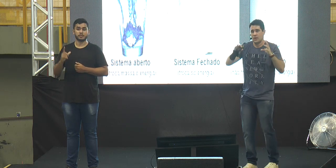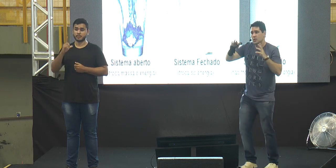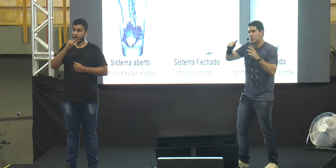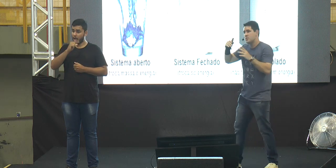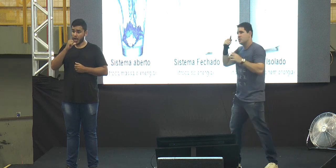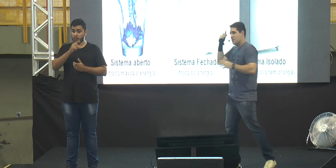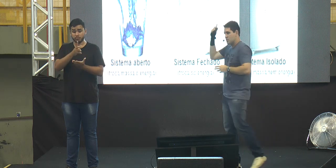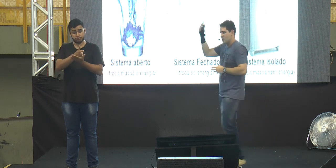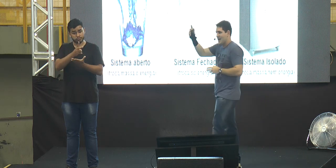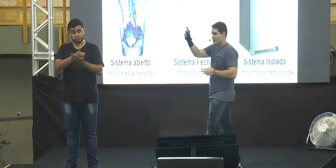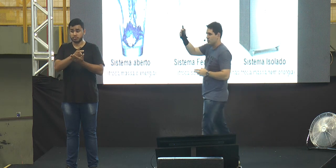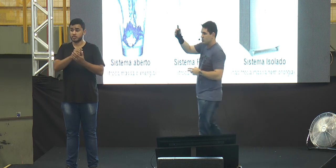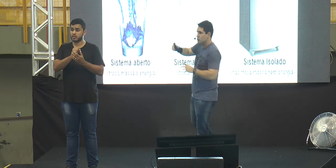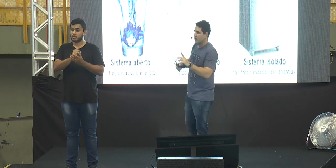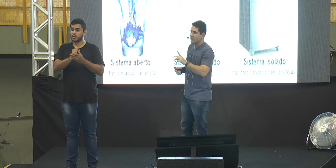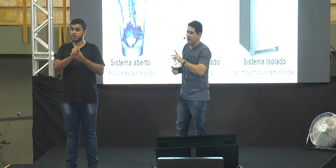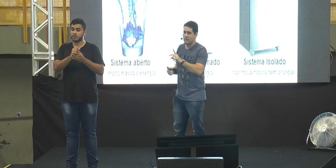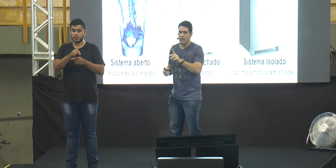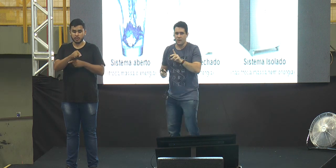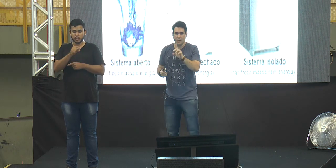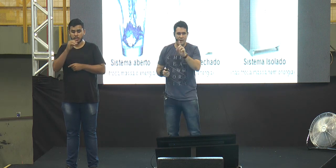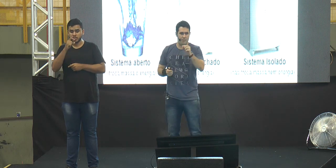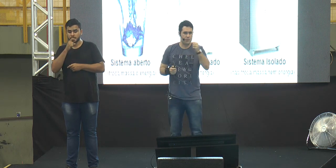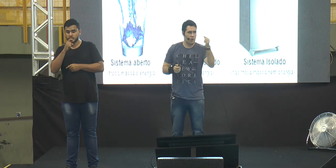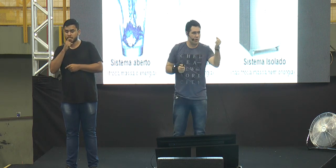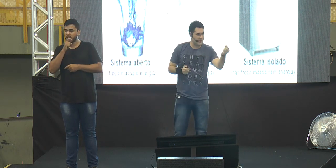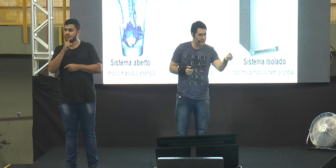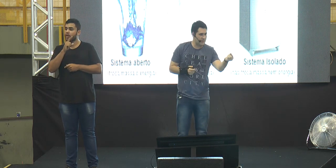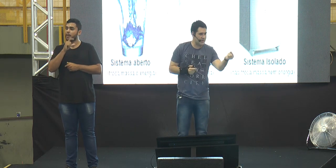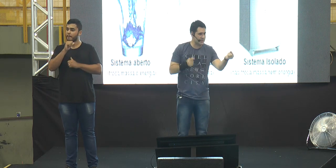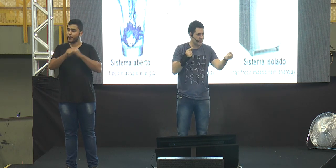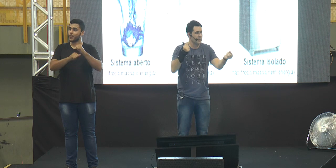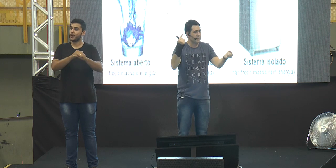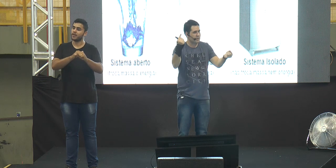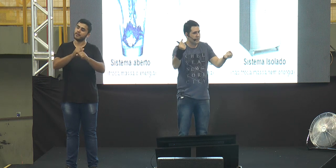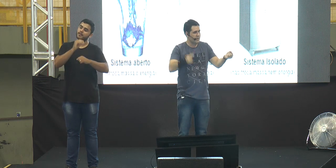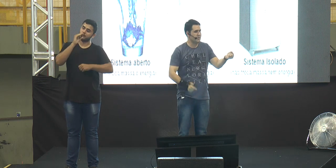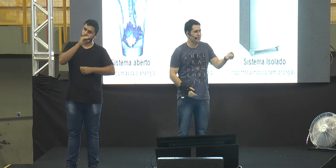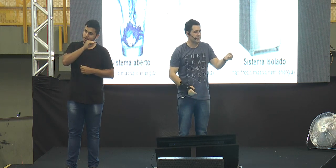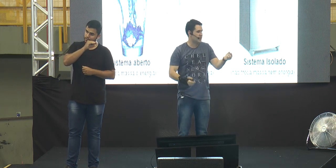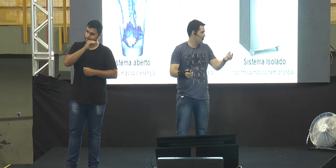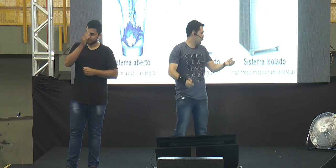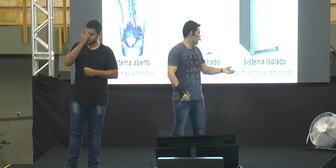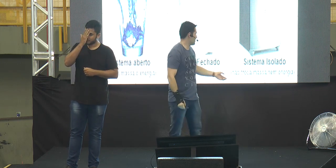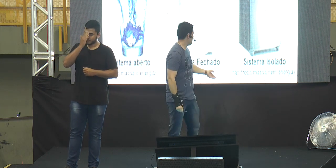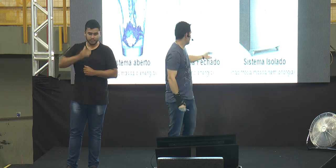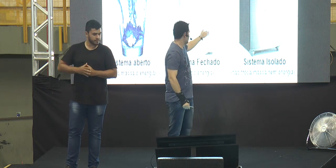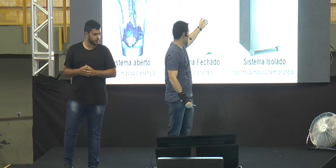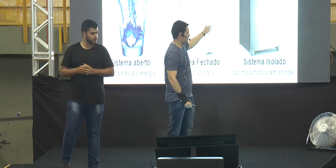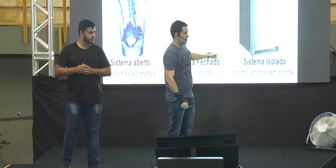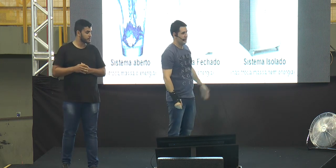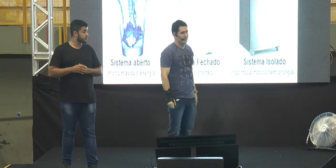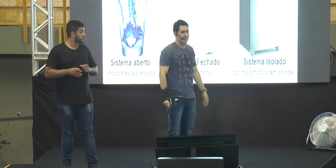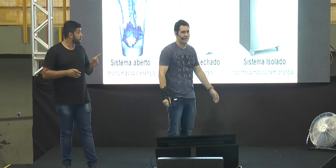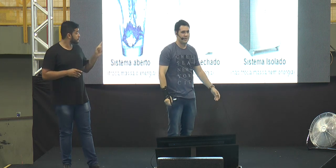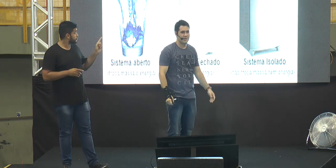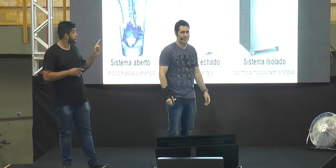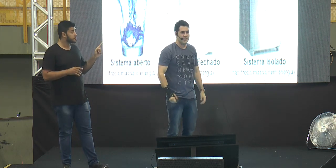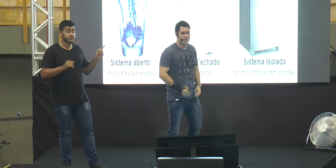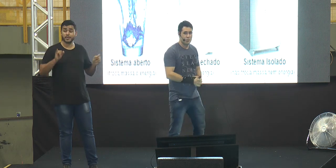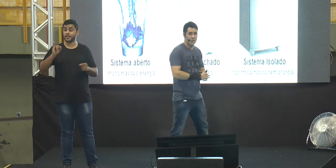evaporou. No sistema isolado, tu nem vai ter a troca de massa nem de energia. Por exemplo, uma